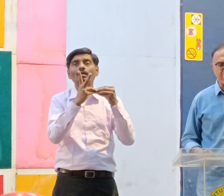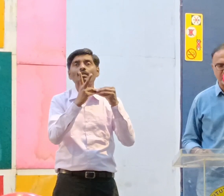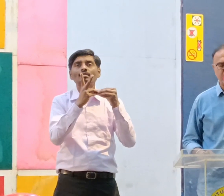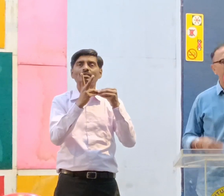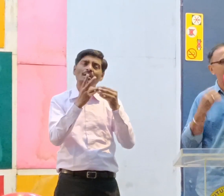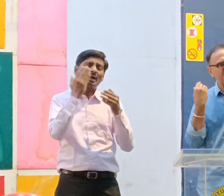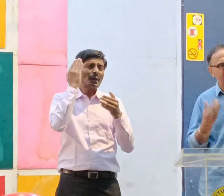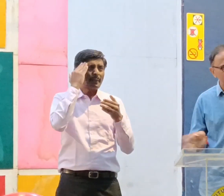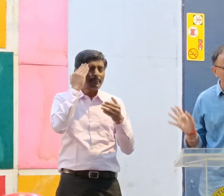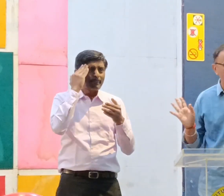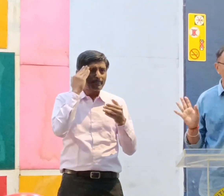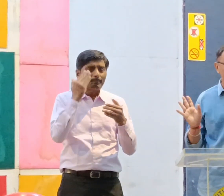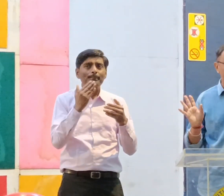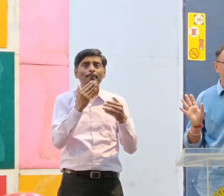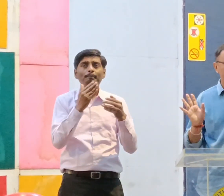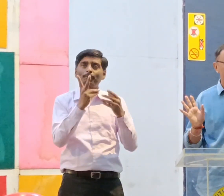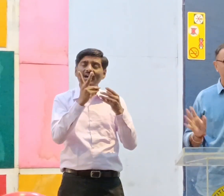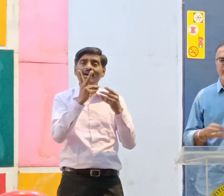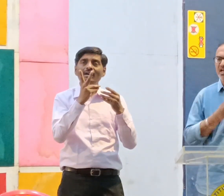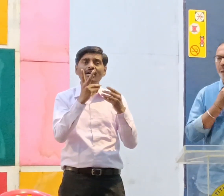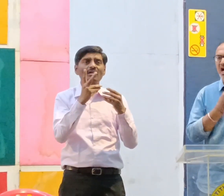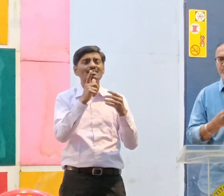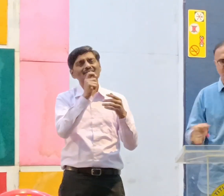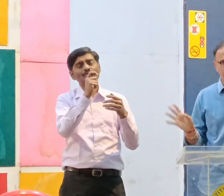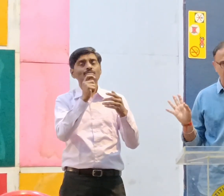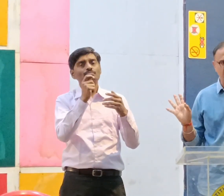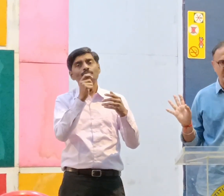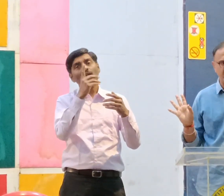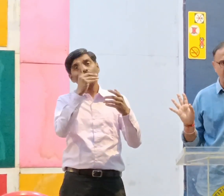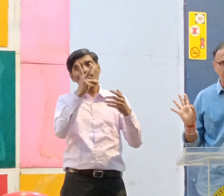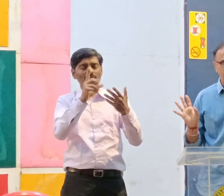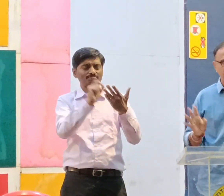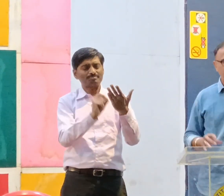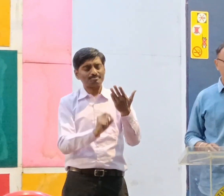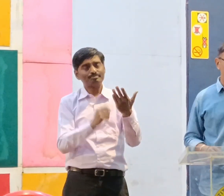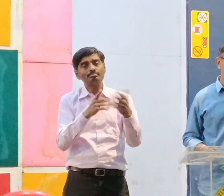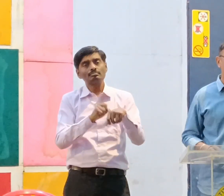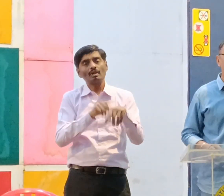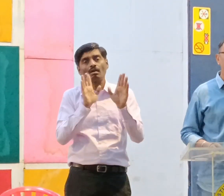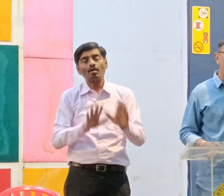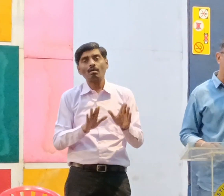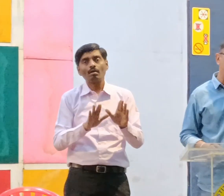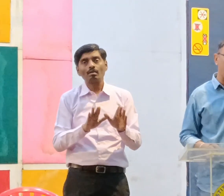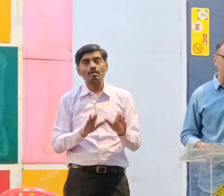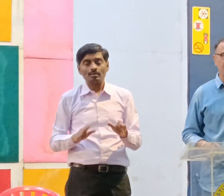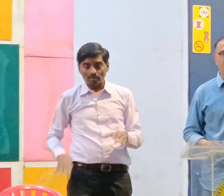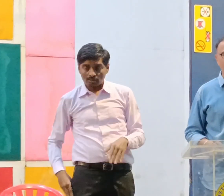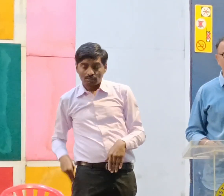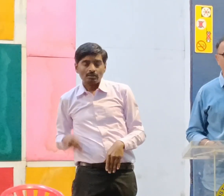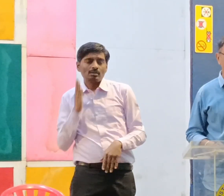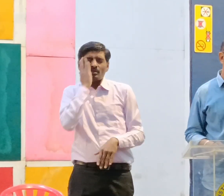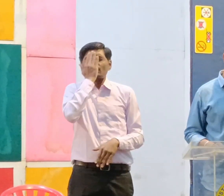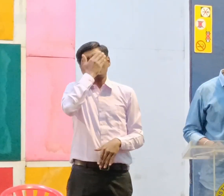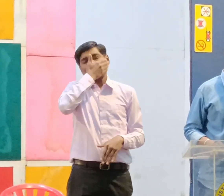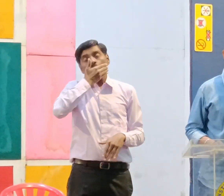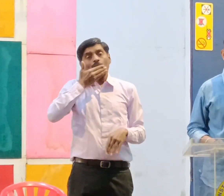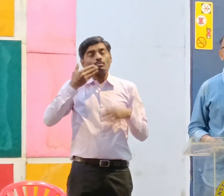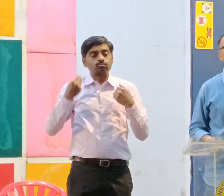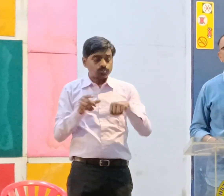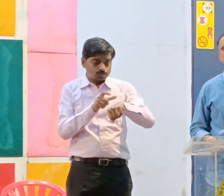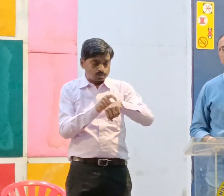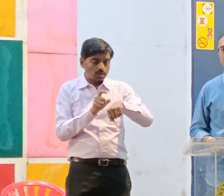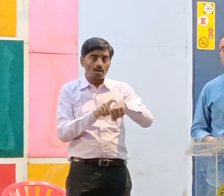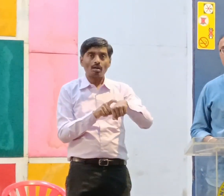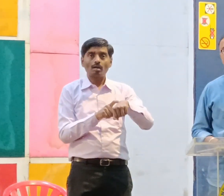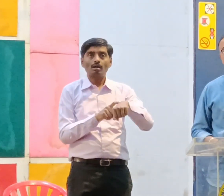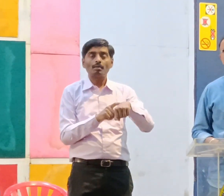આવડતા હતા બીજા 2 પ્રશ્ન લખી નાખ્યા 12 પ્રશ્ન લખી નાખ્યા પછી ખિસ્સામાંથી રૂમાલ કાઢી પરસેવો લૂછ્યો ઘડિયાળમાં